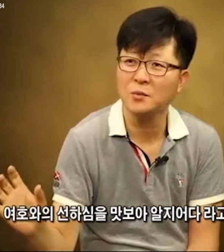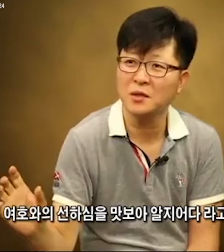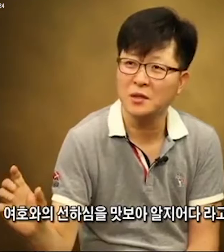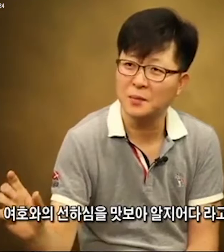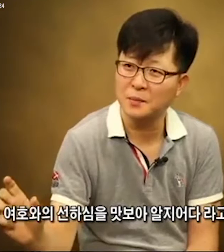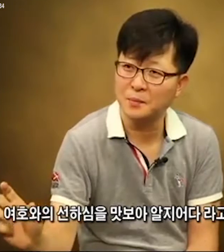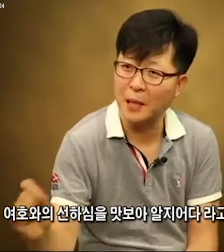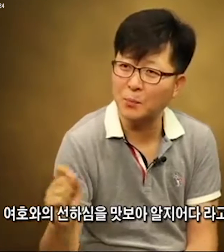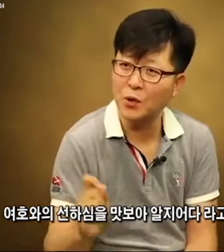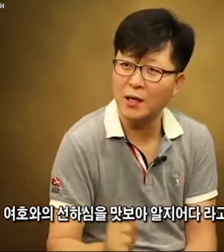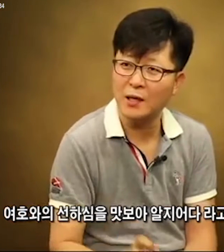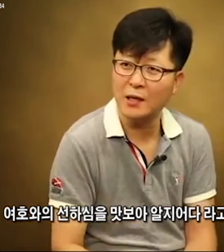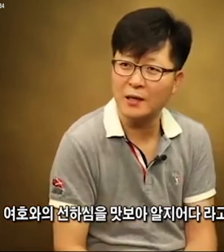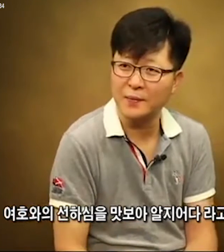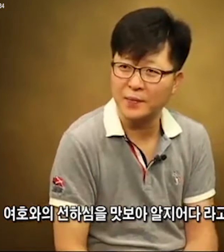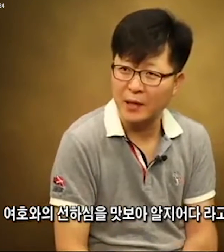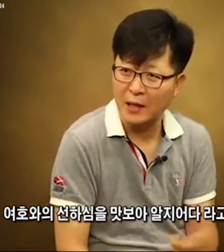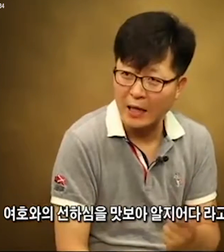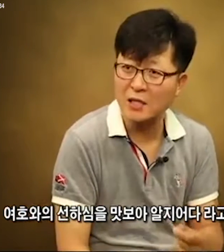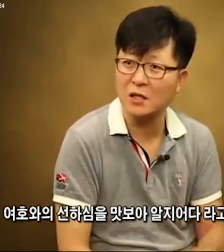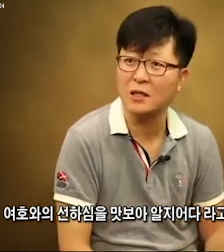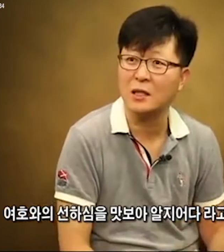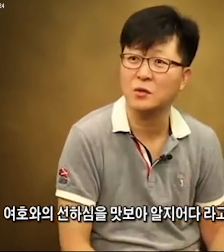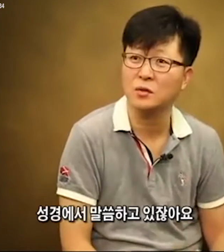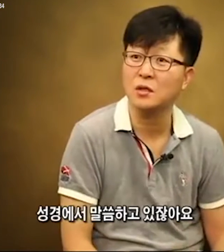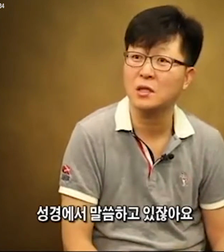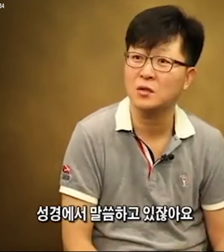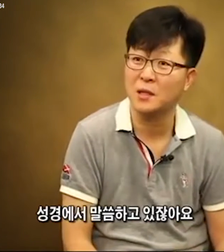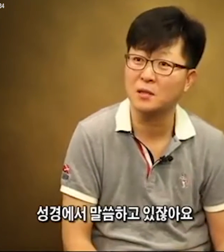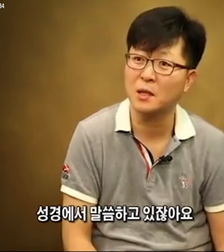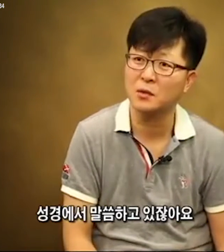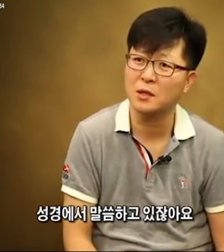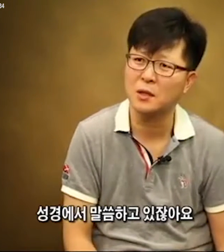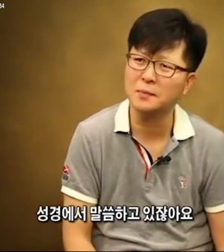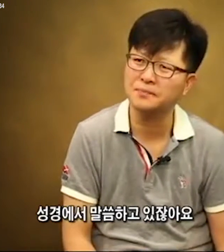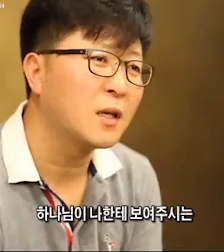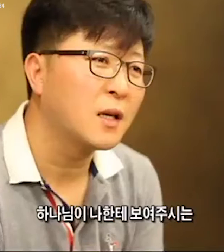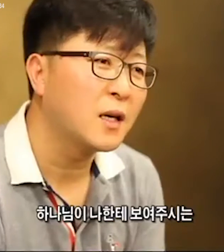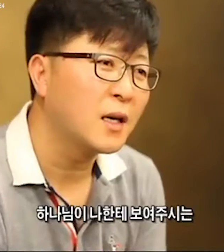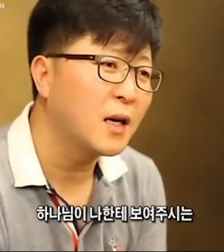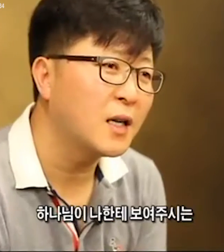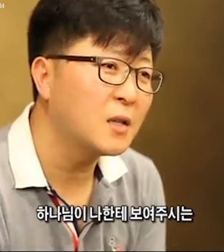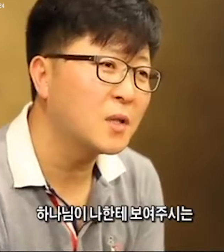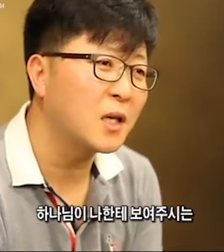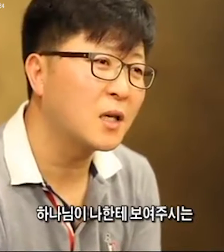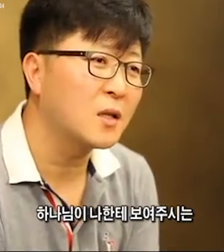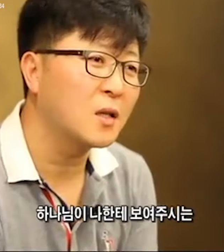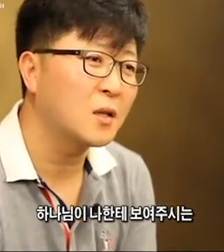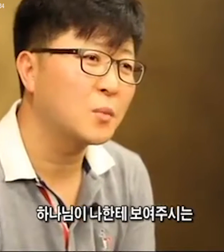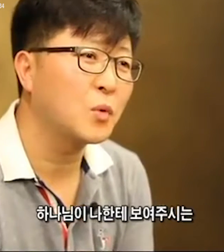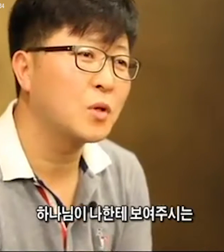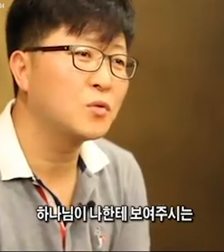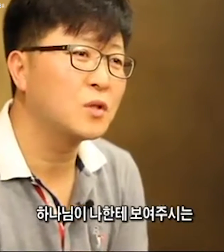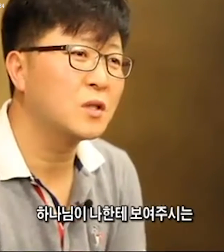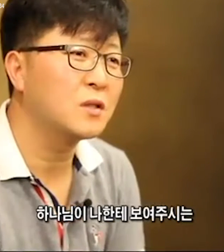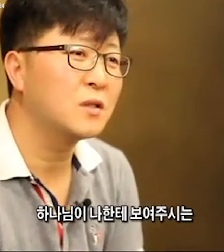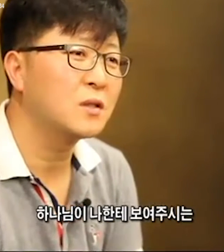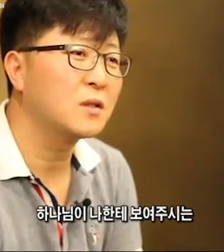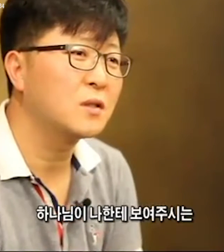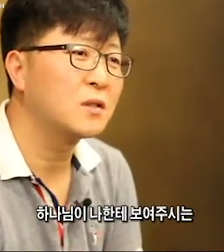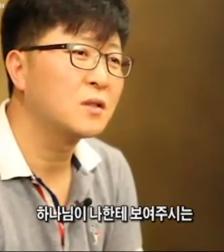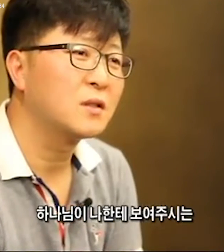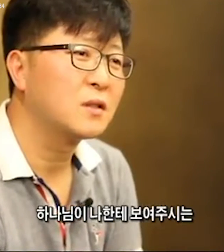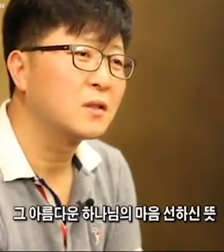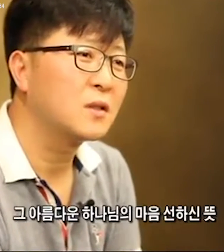여호와의 선하심을 맛보아 알지어다라고 성경에서 말씀하고 있잖아요. 하나님이 나한테